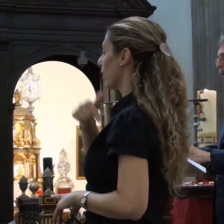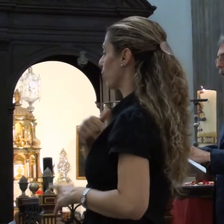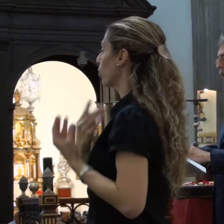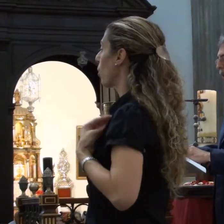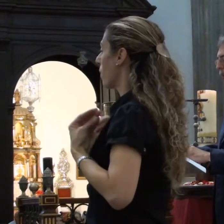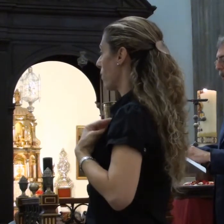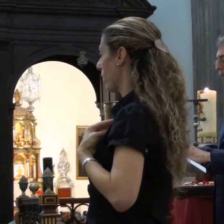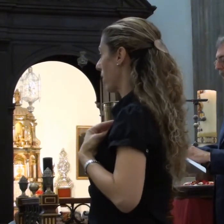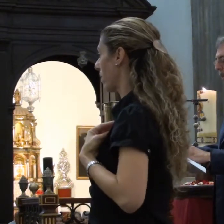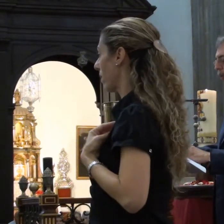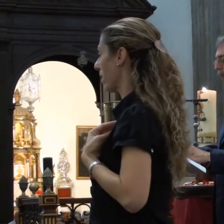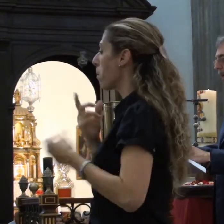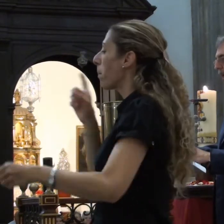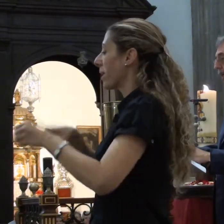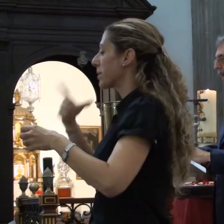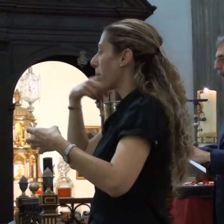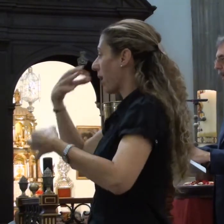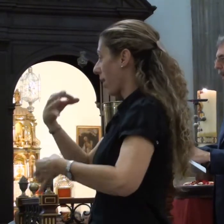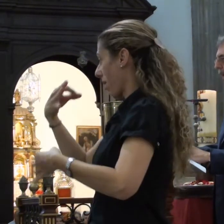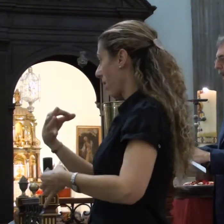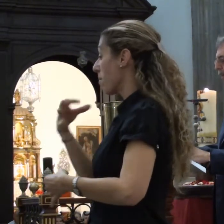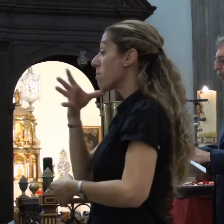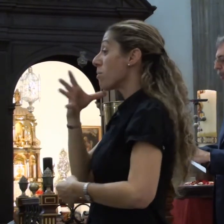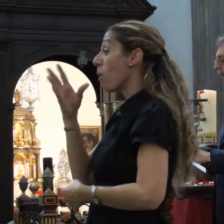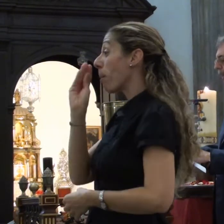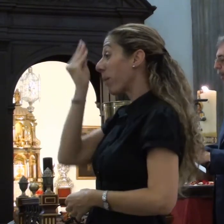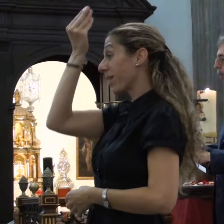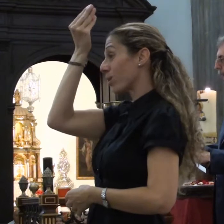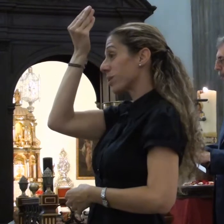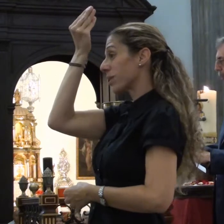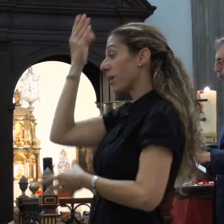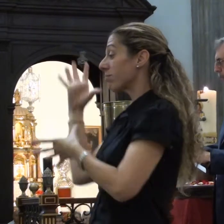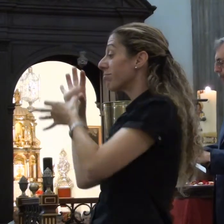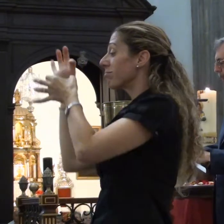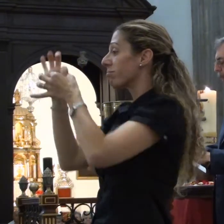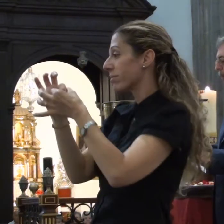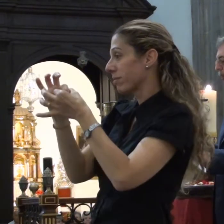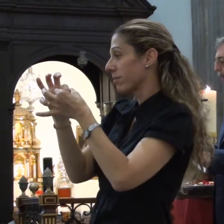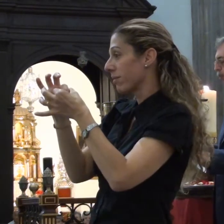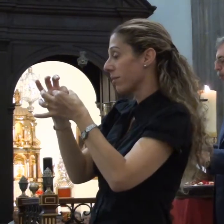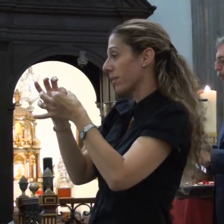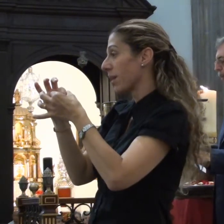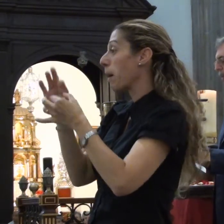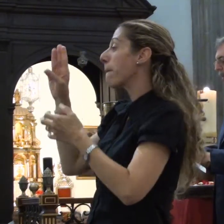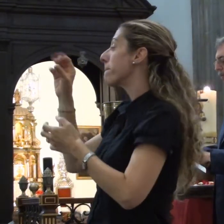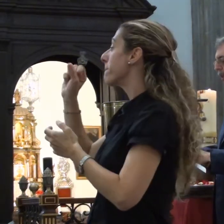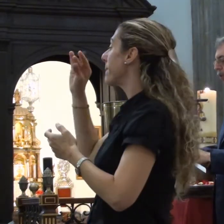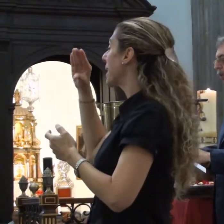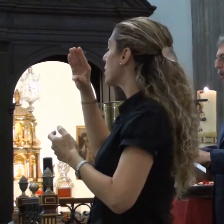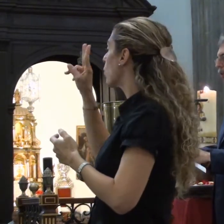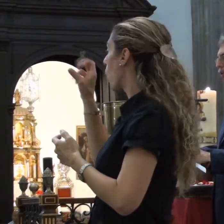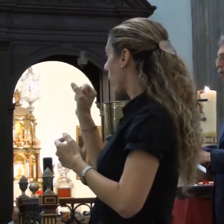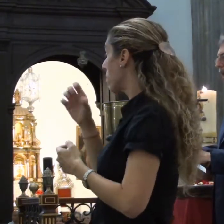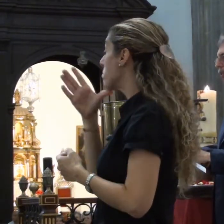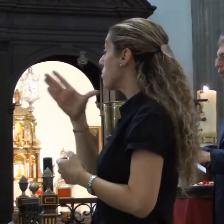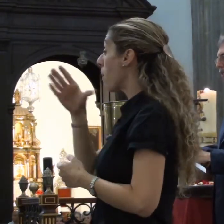resucitado pues Pentecostés está en relación directa con la paz por eso nuestro Papa Francisco